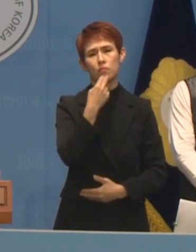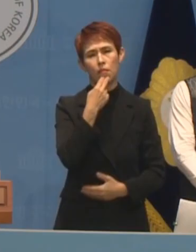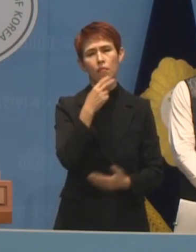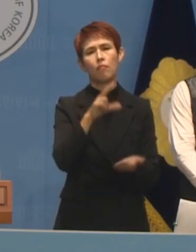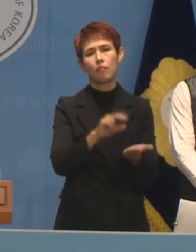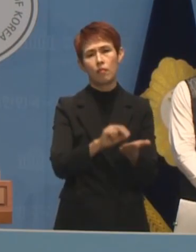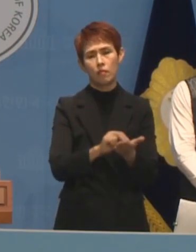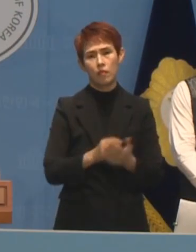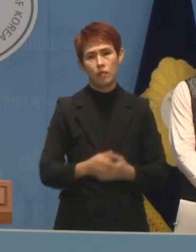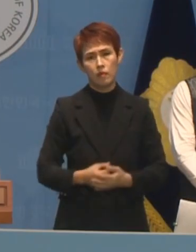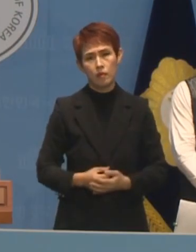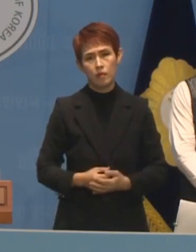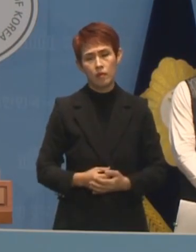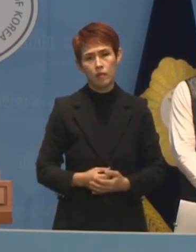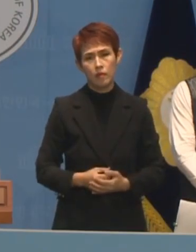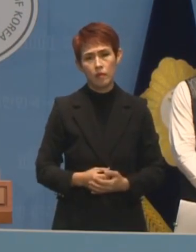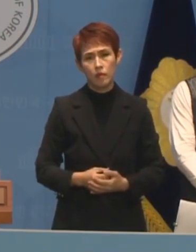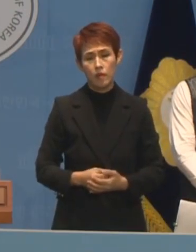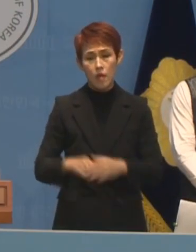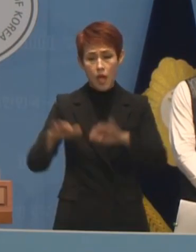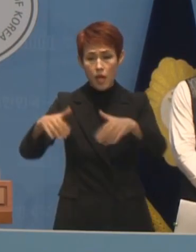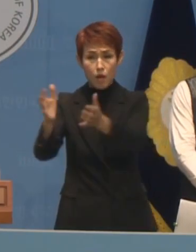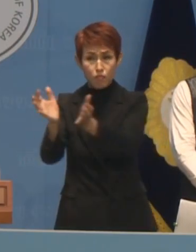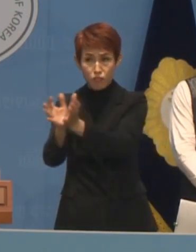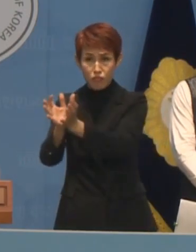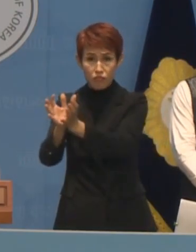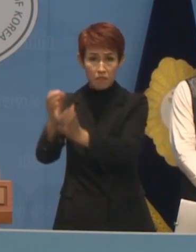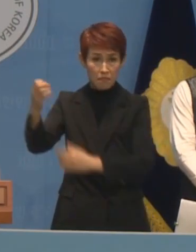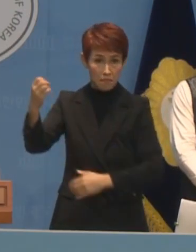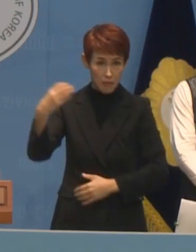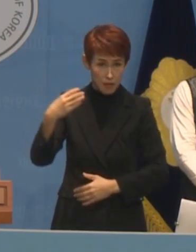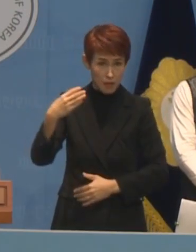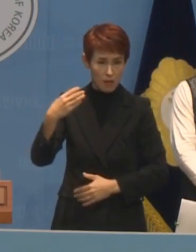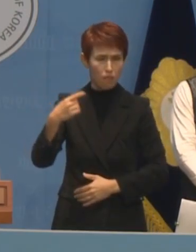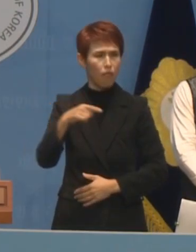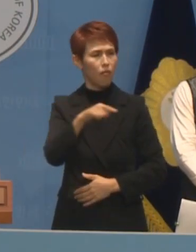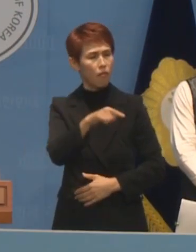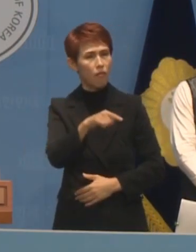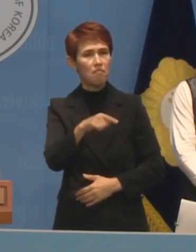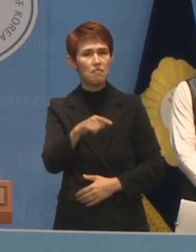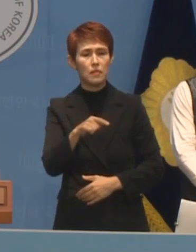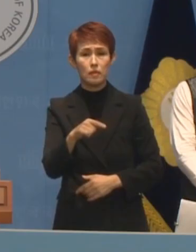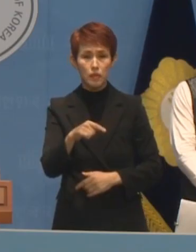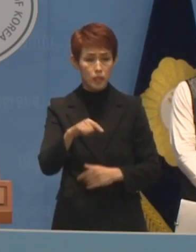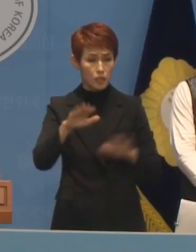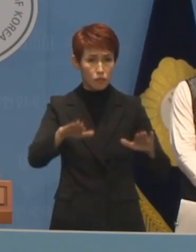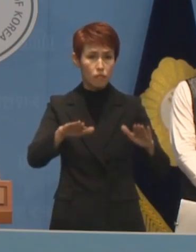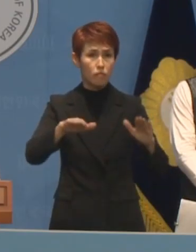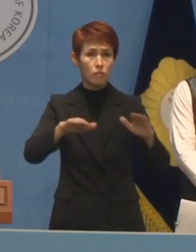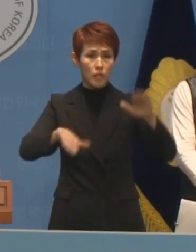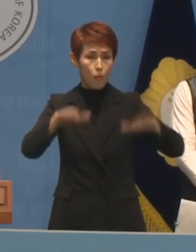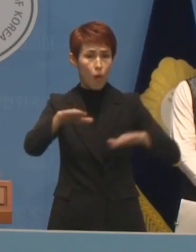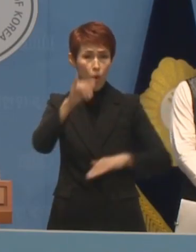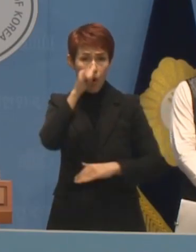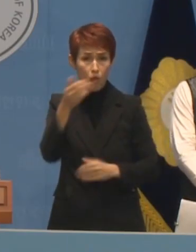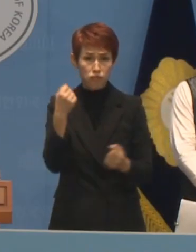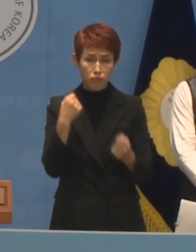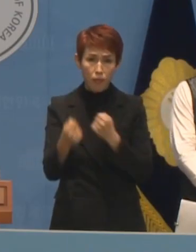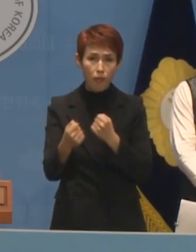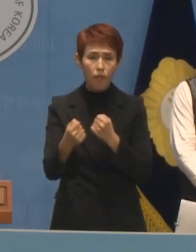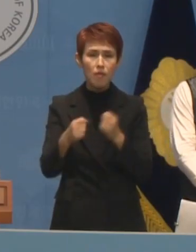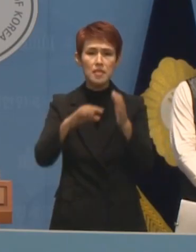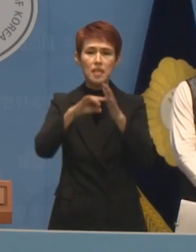있습니다. 더해서 해양수산부에서는 안 그래도 차별적인 대우를 하고 있는 현실에 더해 세수 부족의